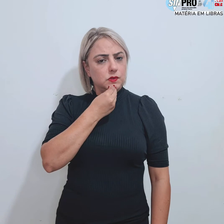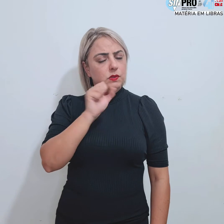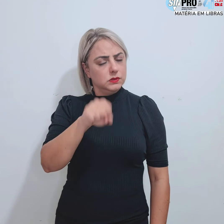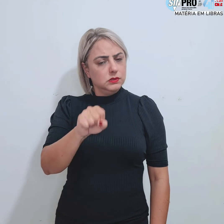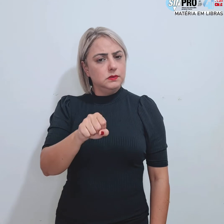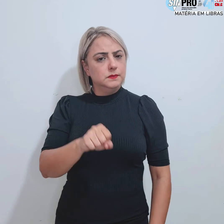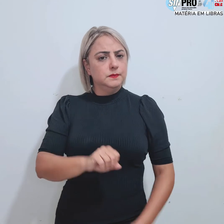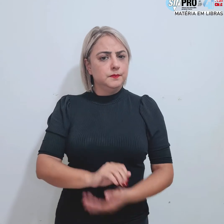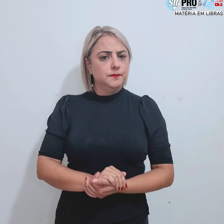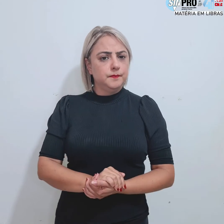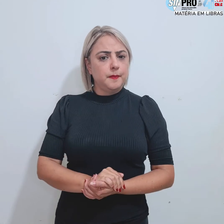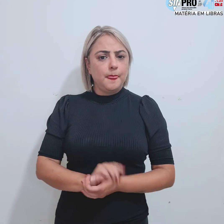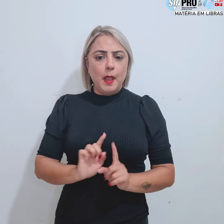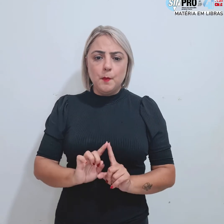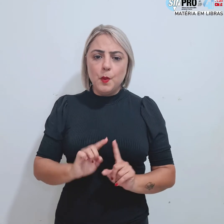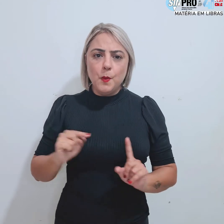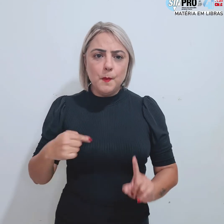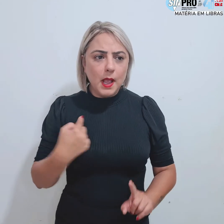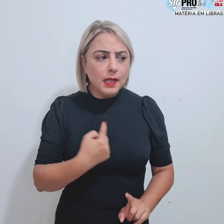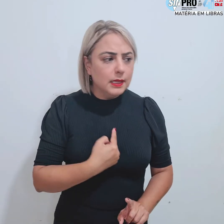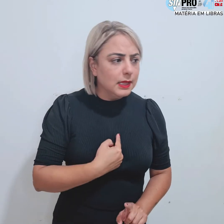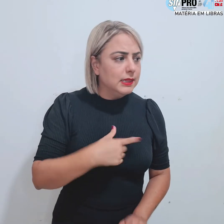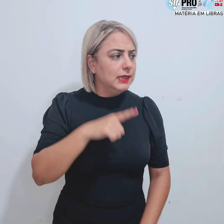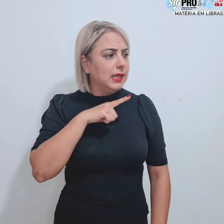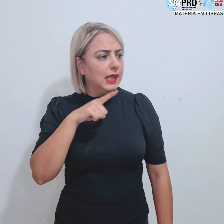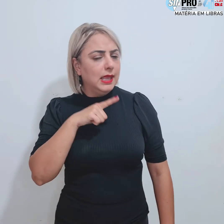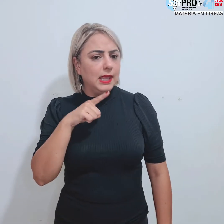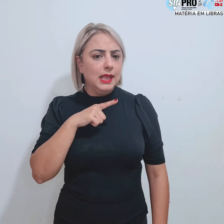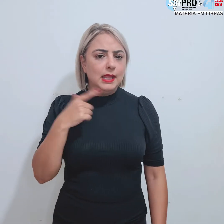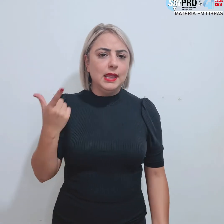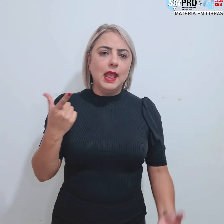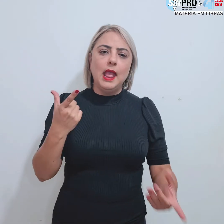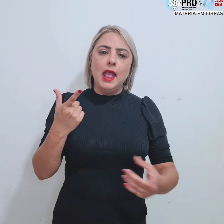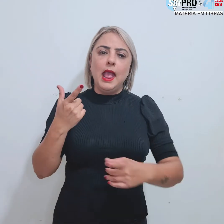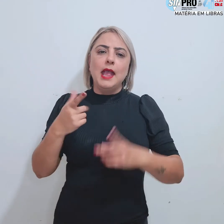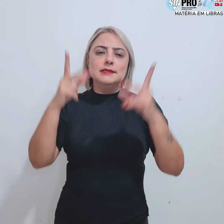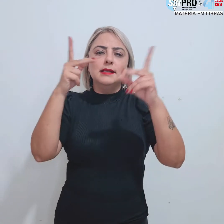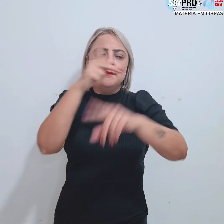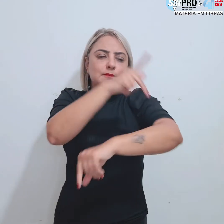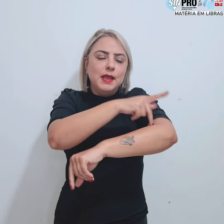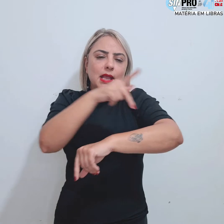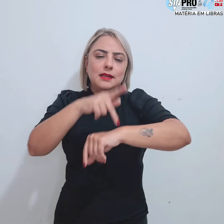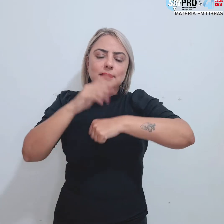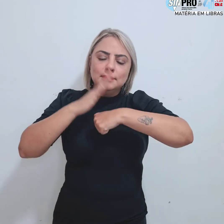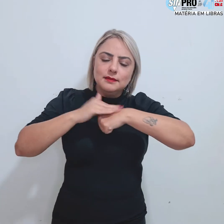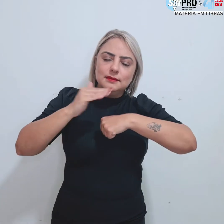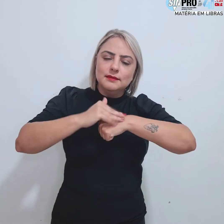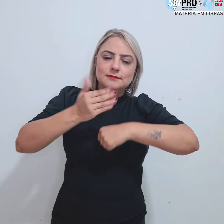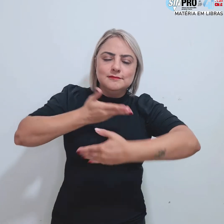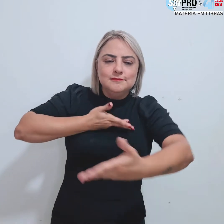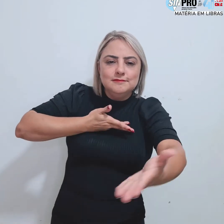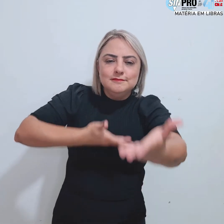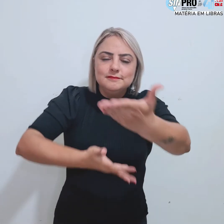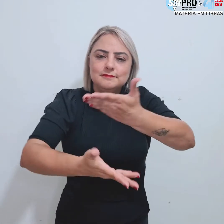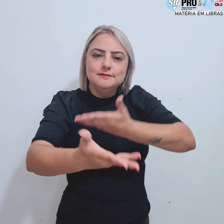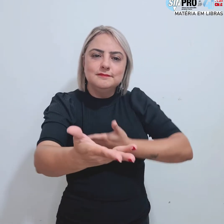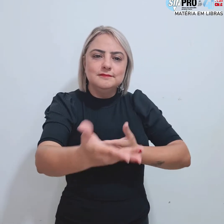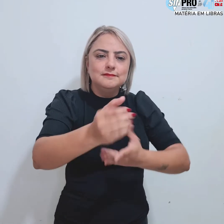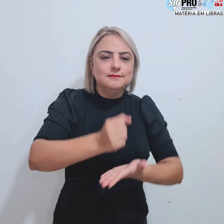professores. Por mais que a gente tenha essa pedagogia do afeto, da empatia, da